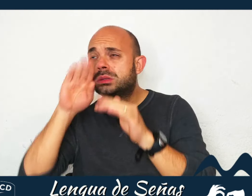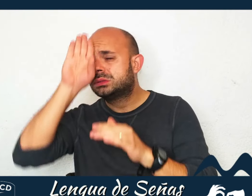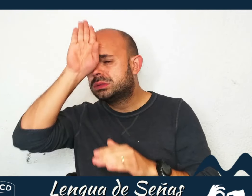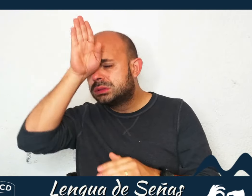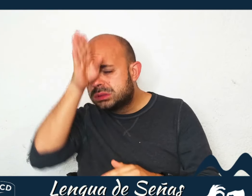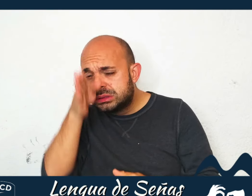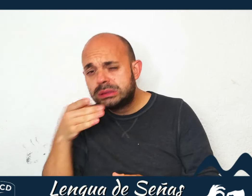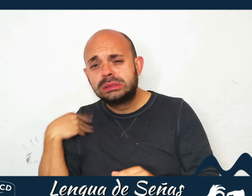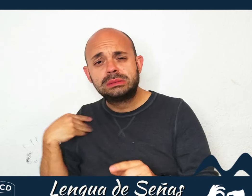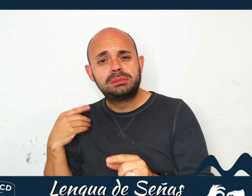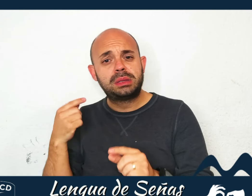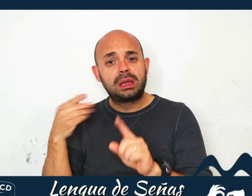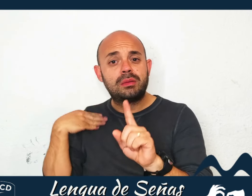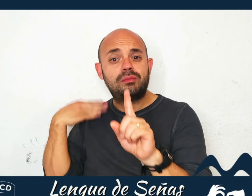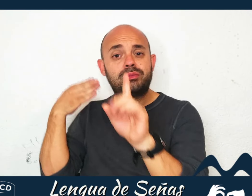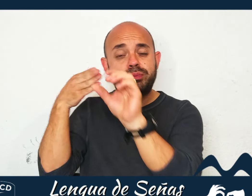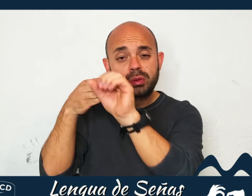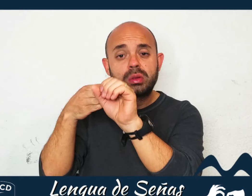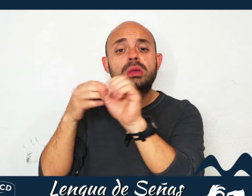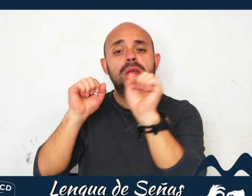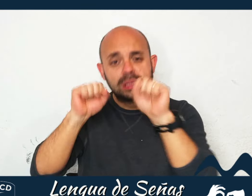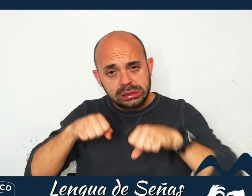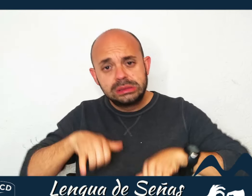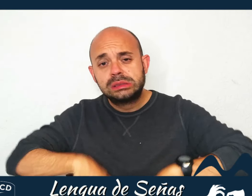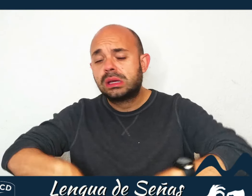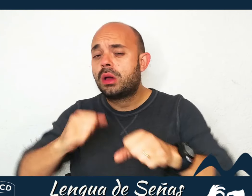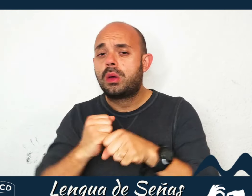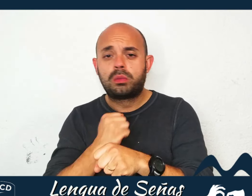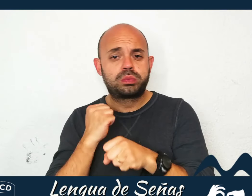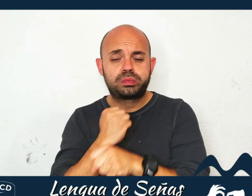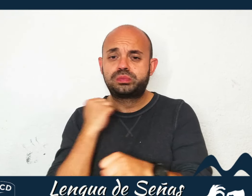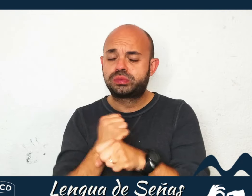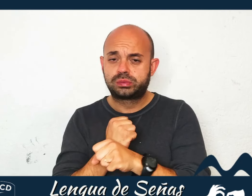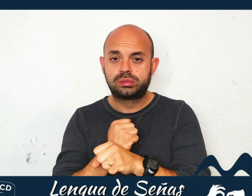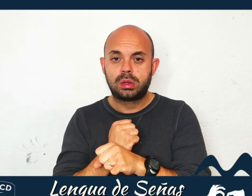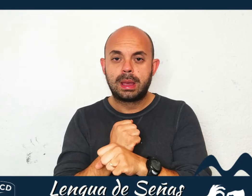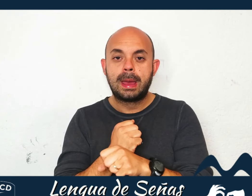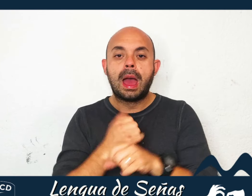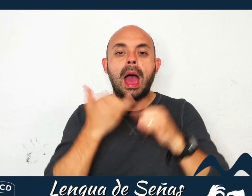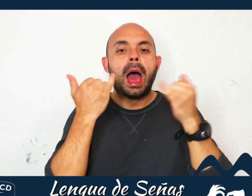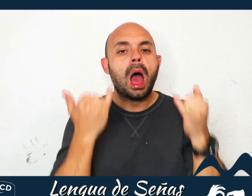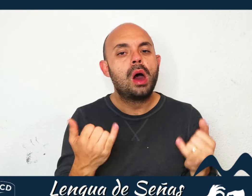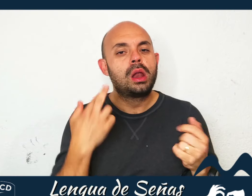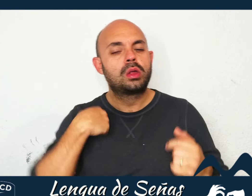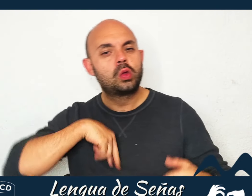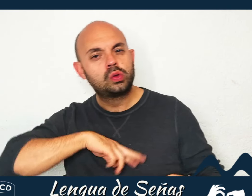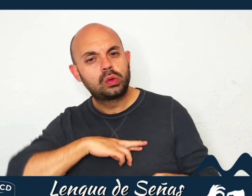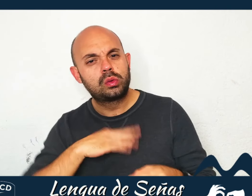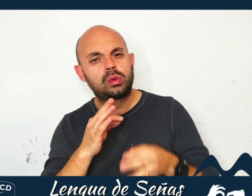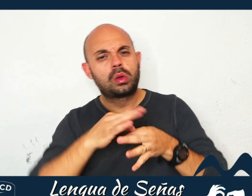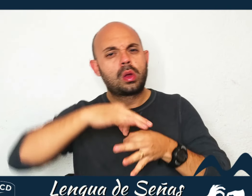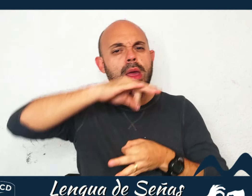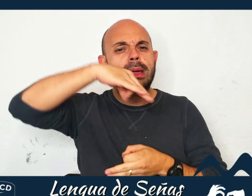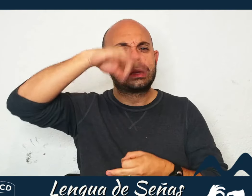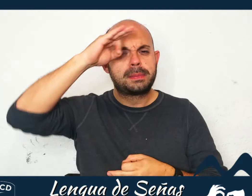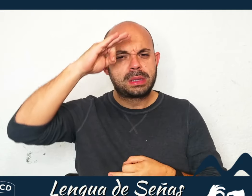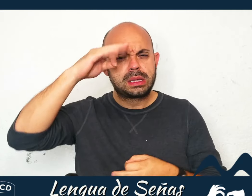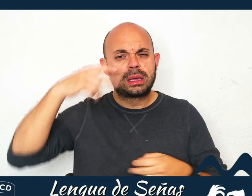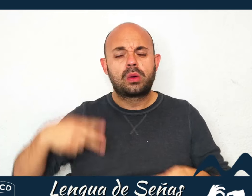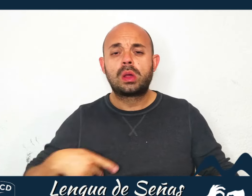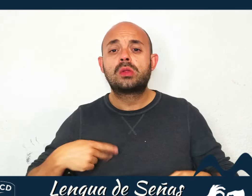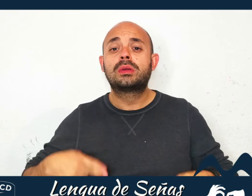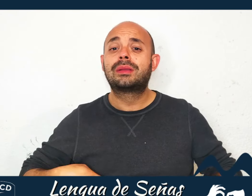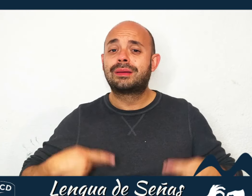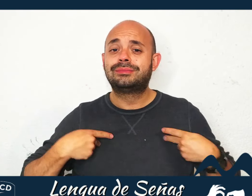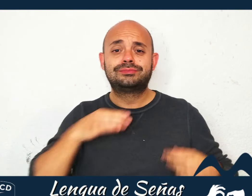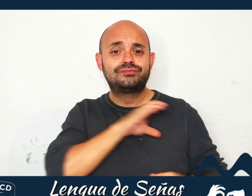vida espiritual, ¿cómo se aplica eso a nuestras vidas? De la misma manera, nosotros tenemos que mirar de que a veces queremos